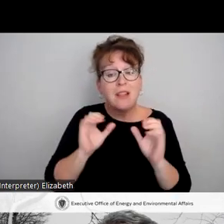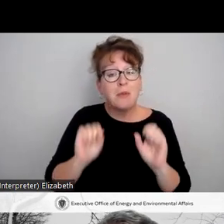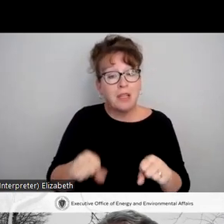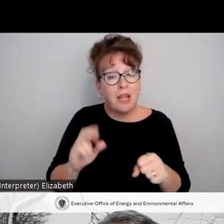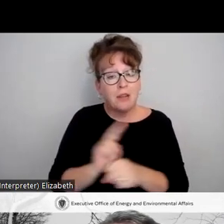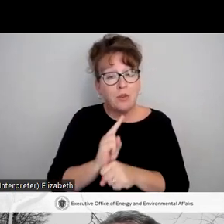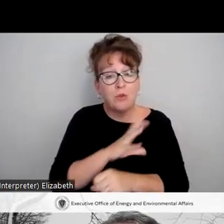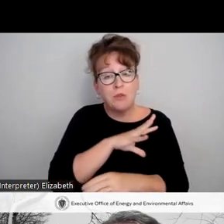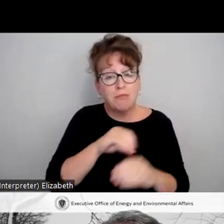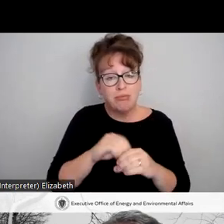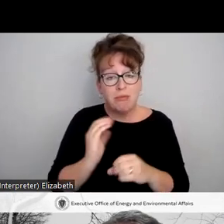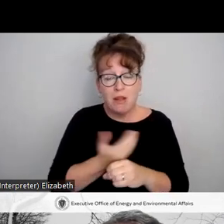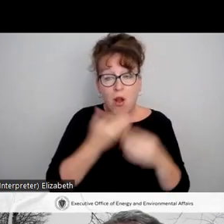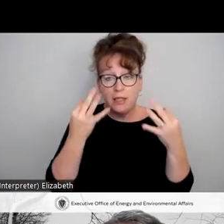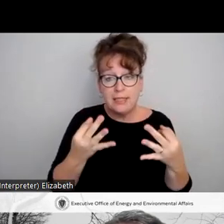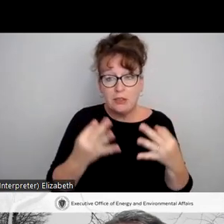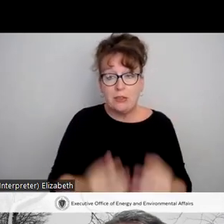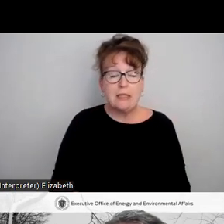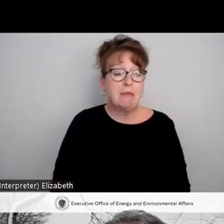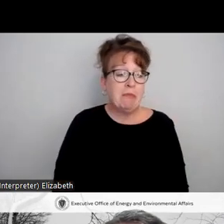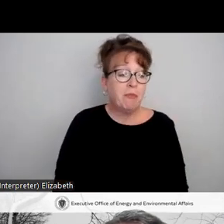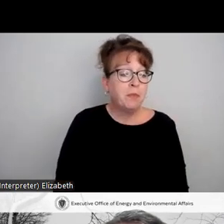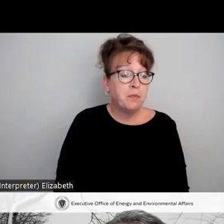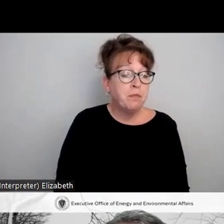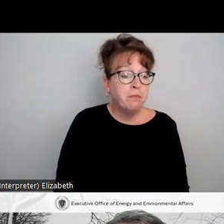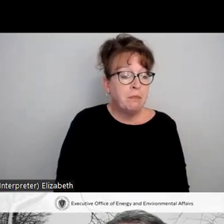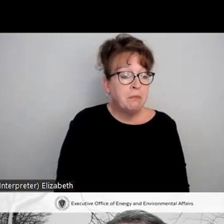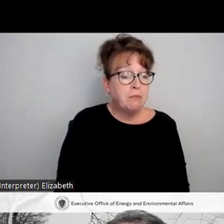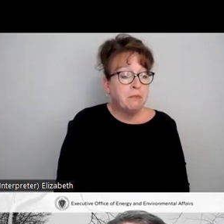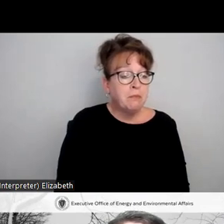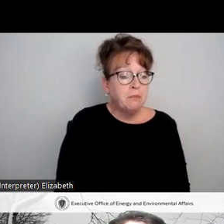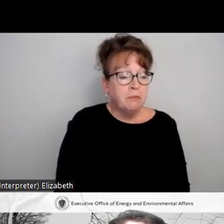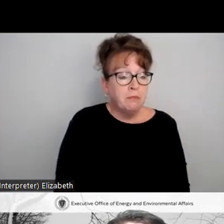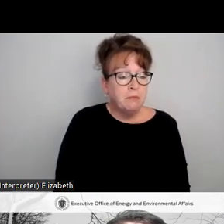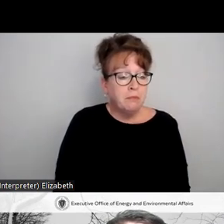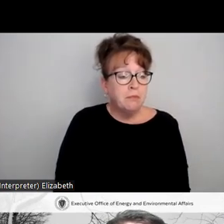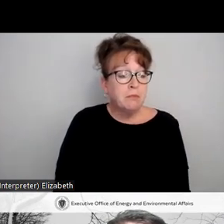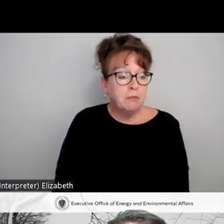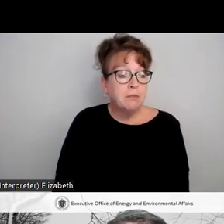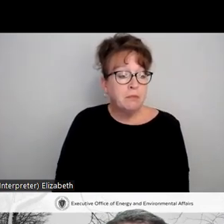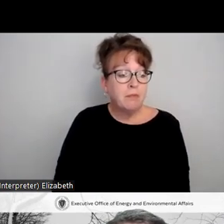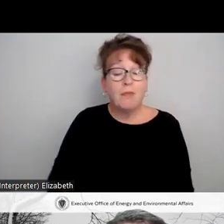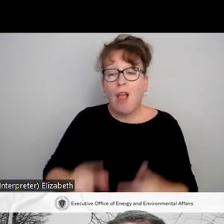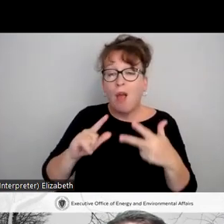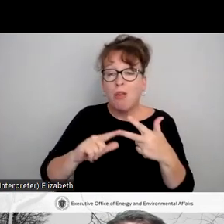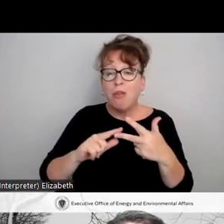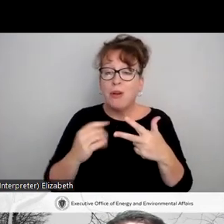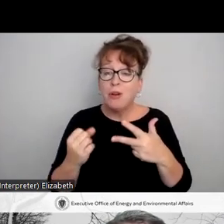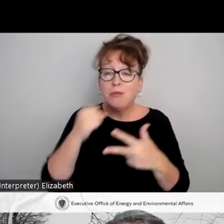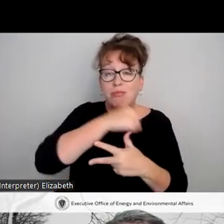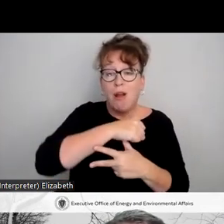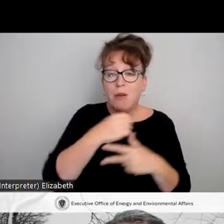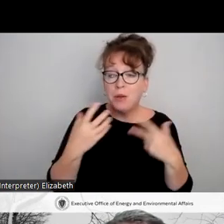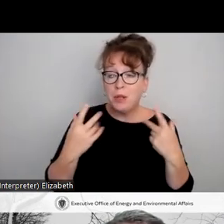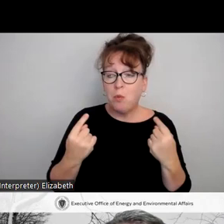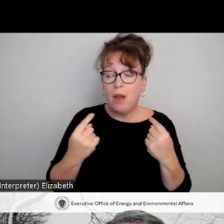eh son cosas que nos interesan porque son cosas que podemos utilizar en nuestras decisiones la próxima diapositiva